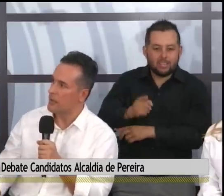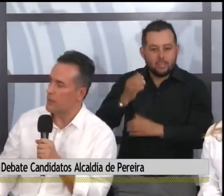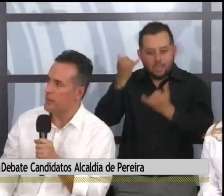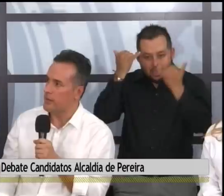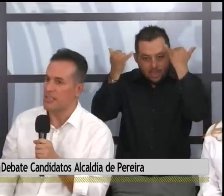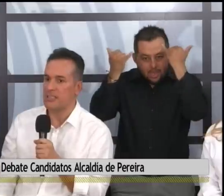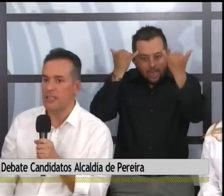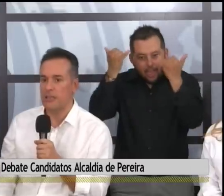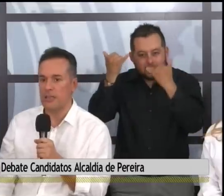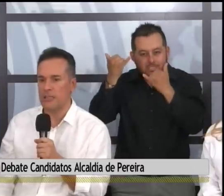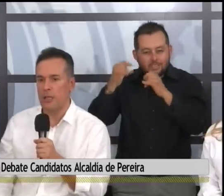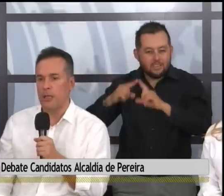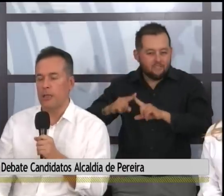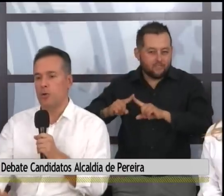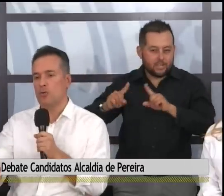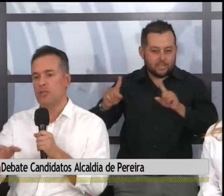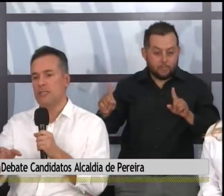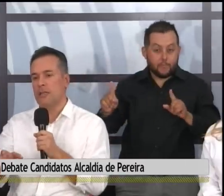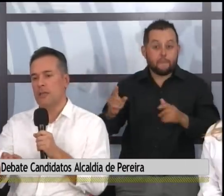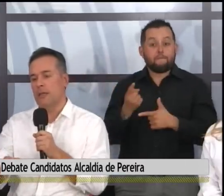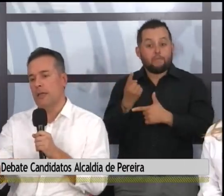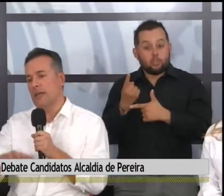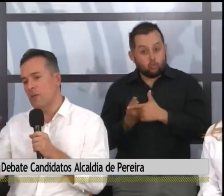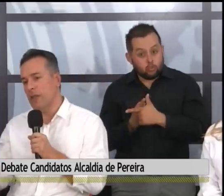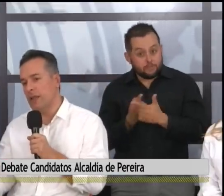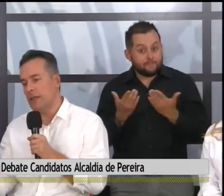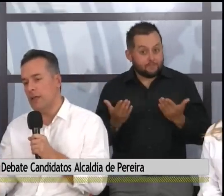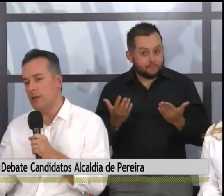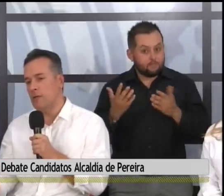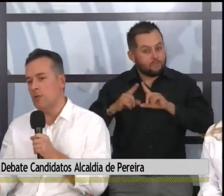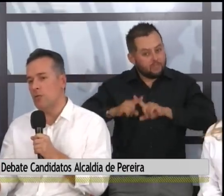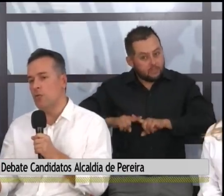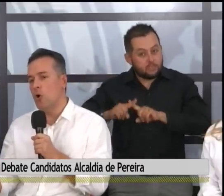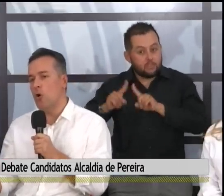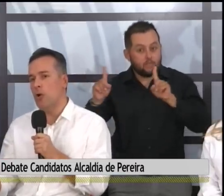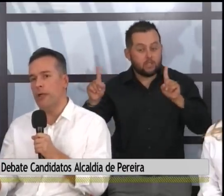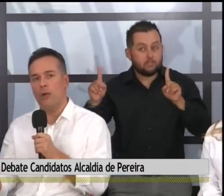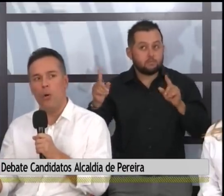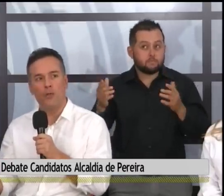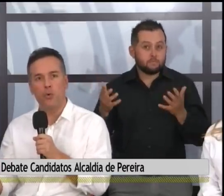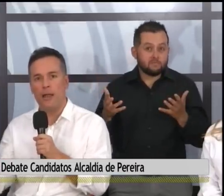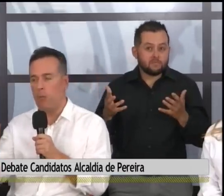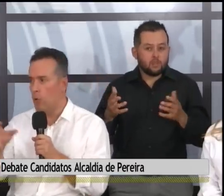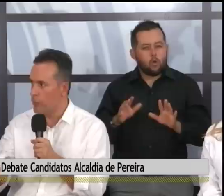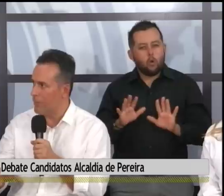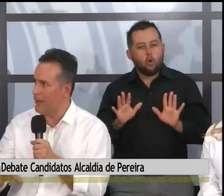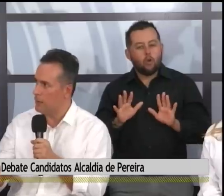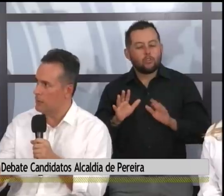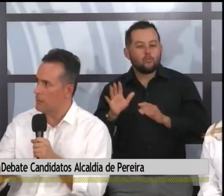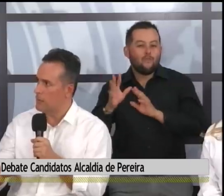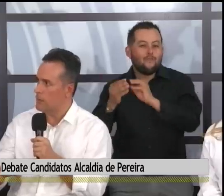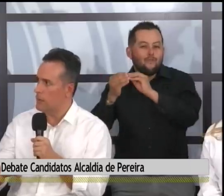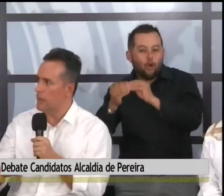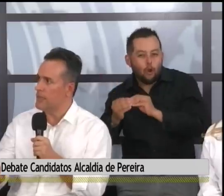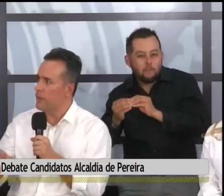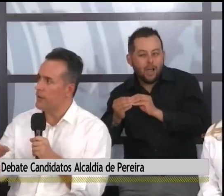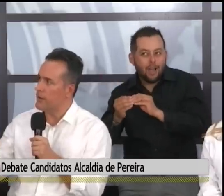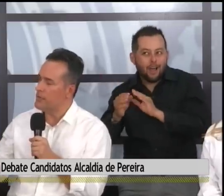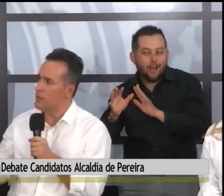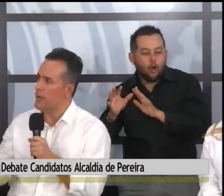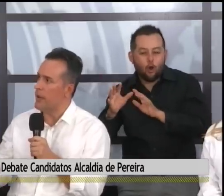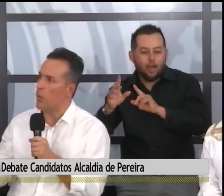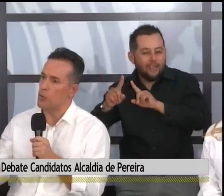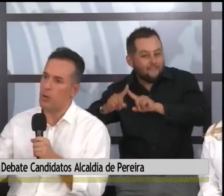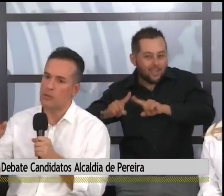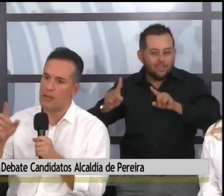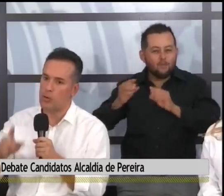ideas distintas. Entonces, es diferente no en cuanto a la forma, es diferente,